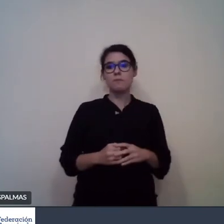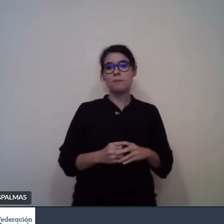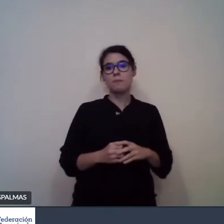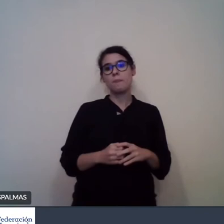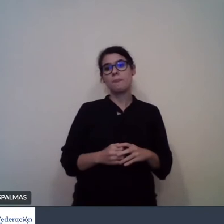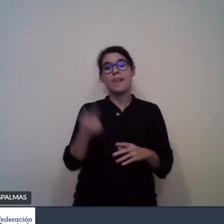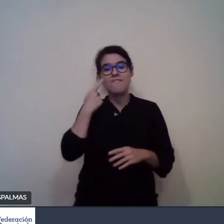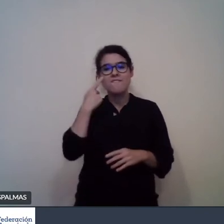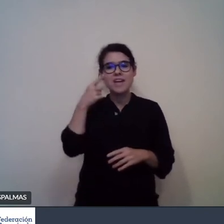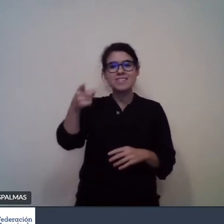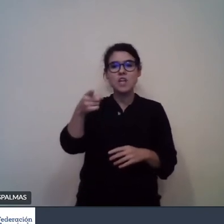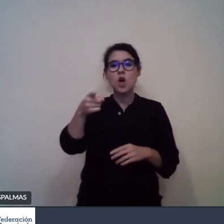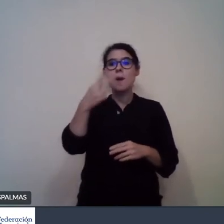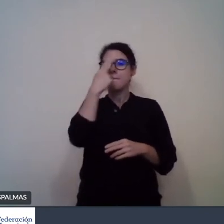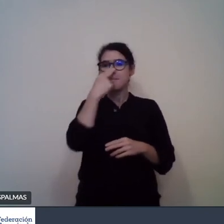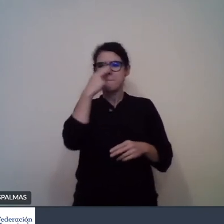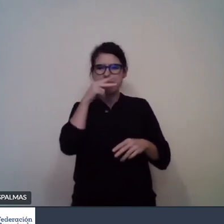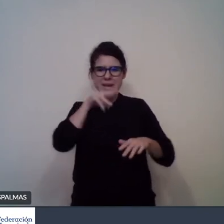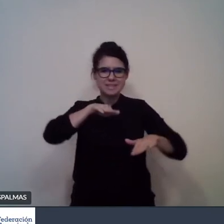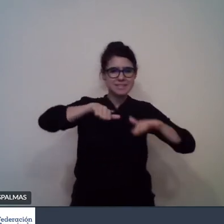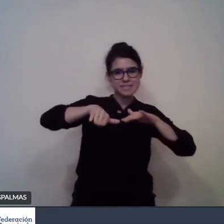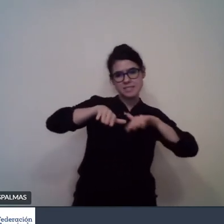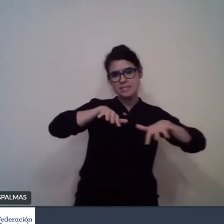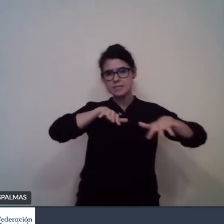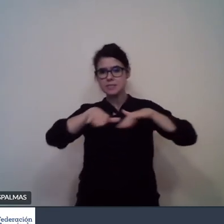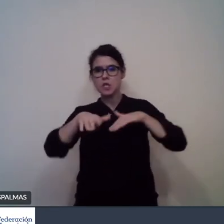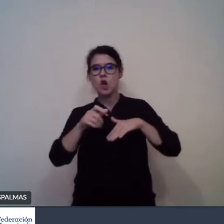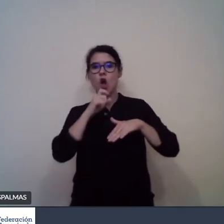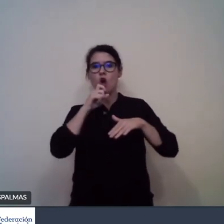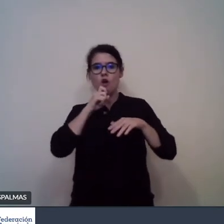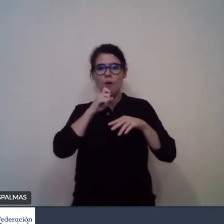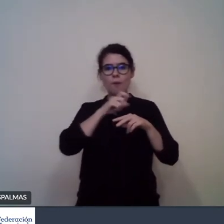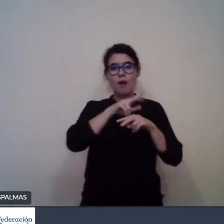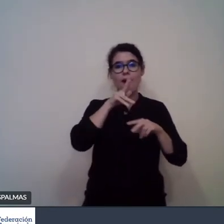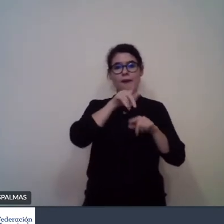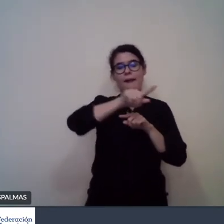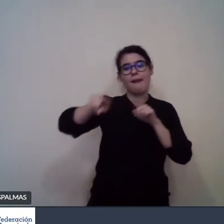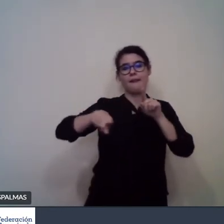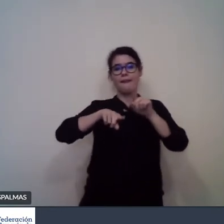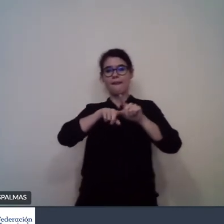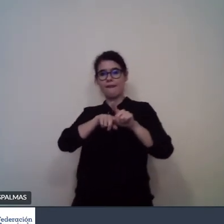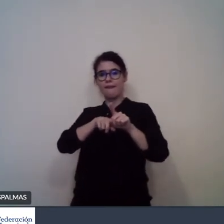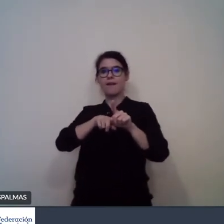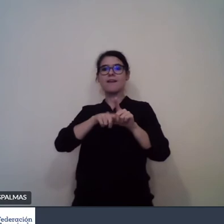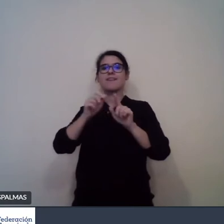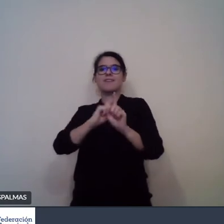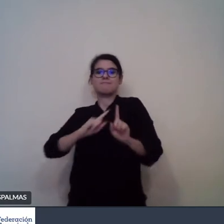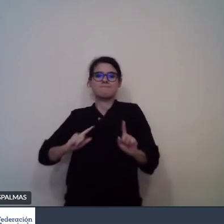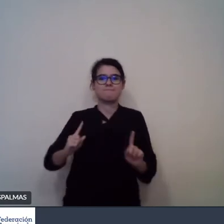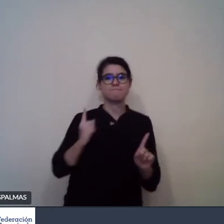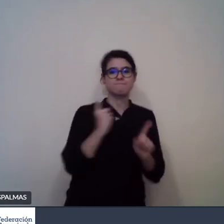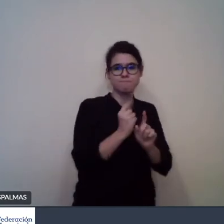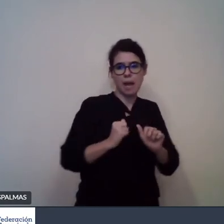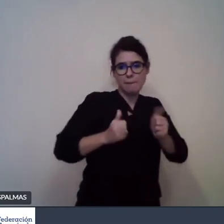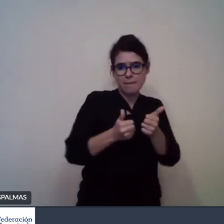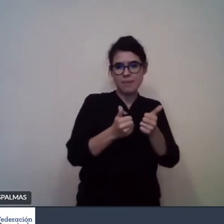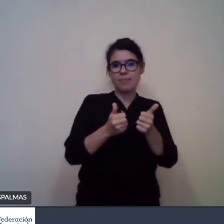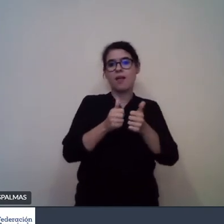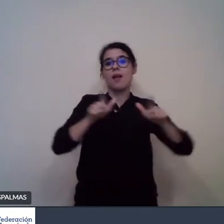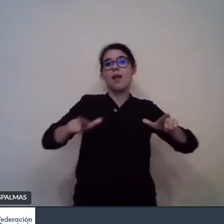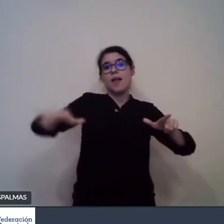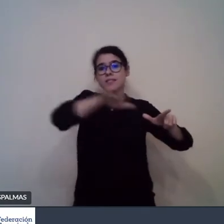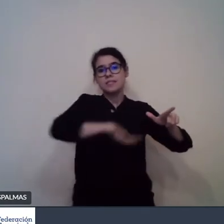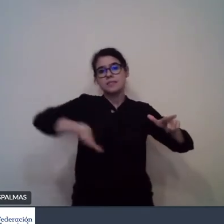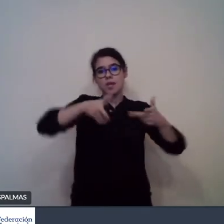Fijaros los pies. Cómo llega y cómo va a cambiar a los pies, y ahí es cuando le ataca. Dulwich libera el espacio